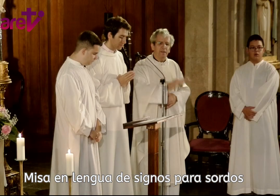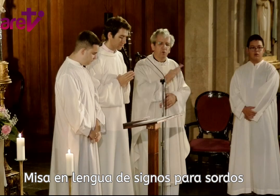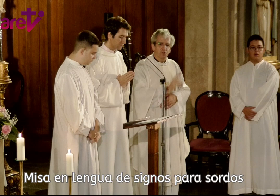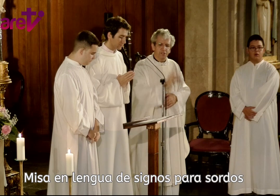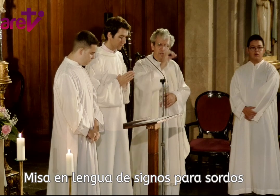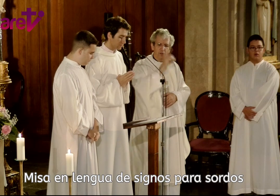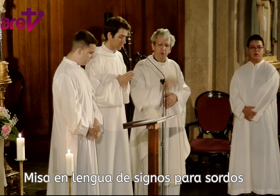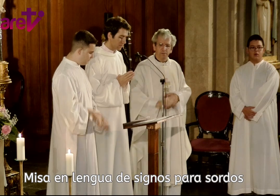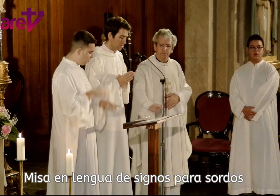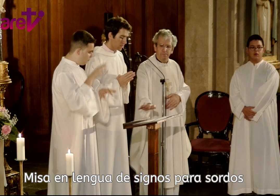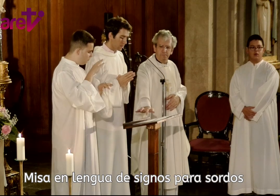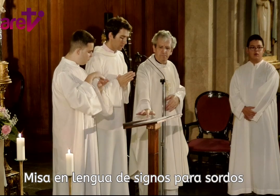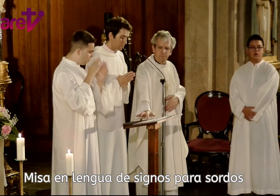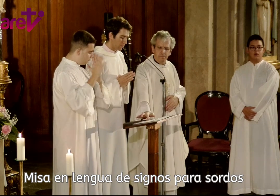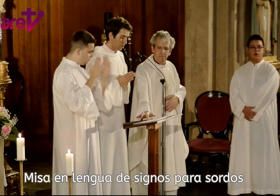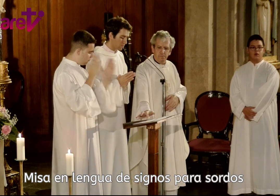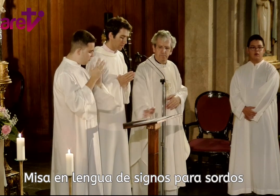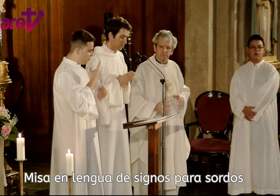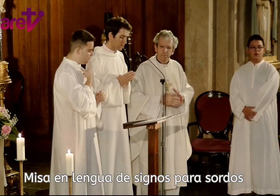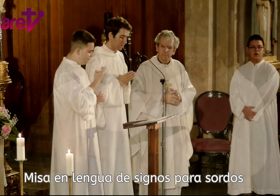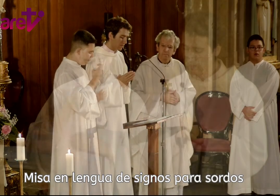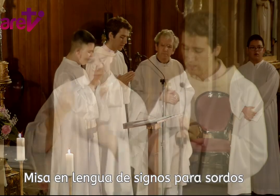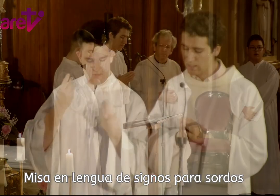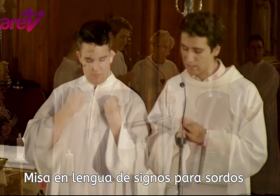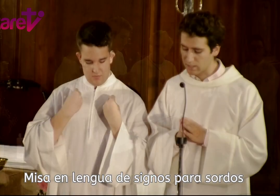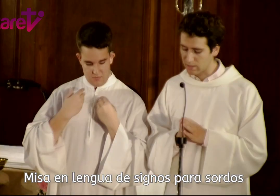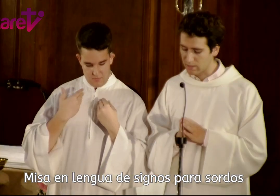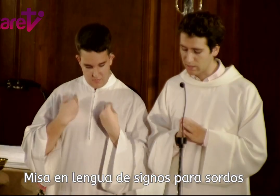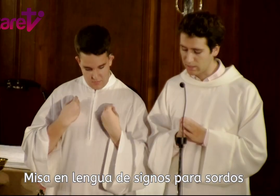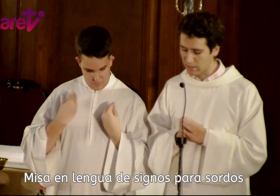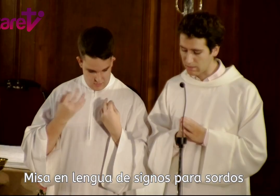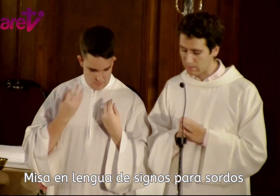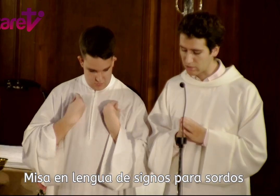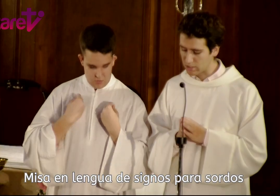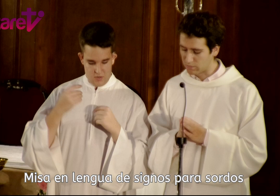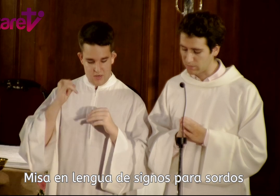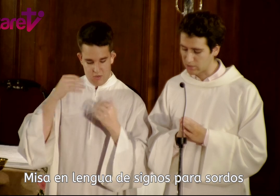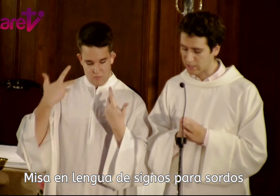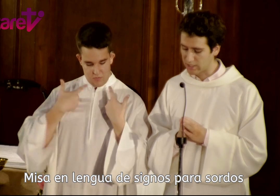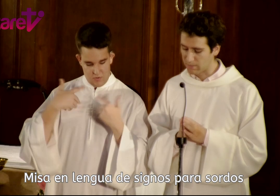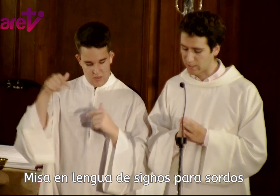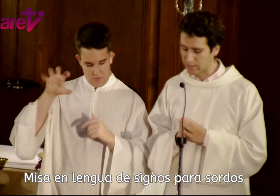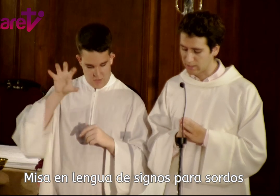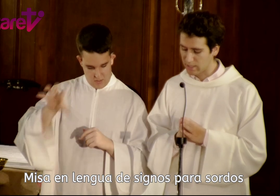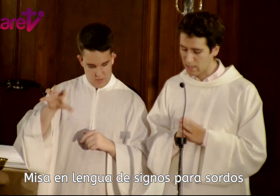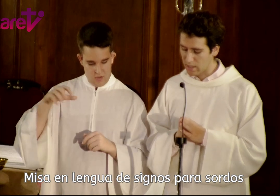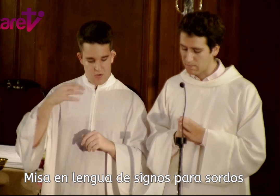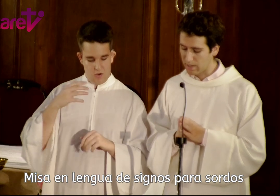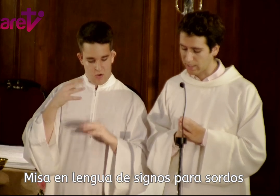pedimos, Señor. Por los momentos difíciles que vivimos y sufrimos en este país, para que con